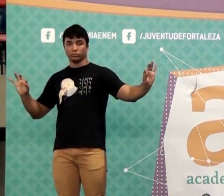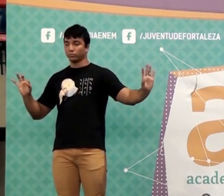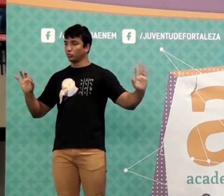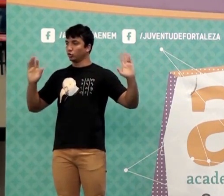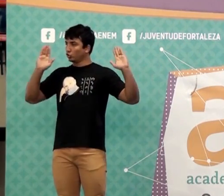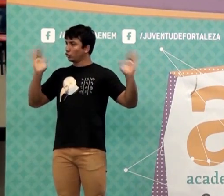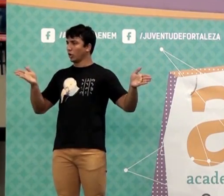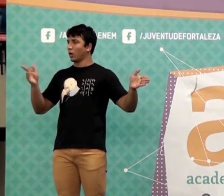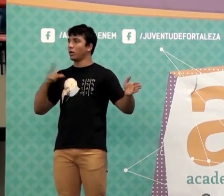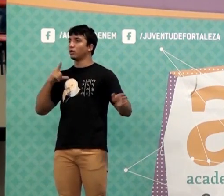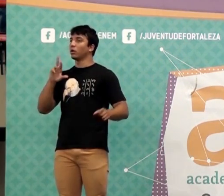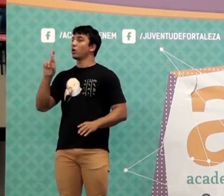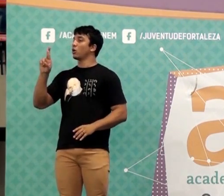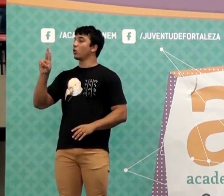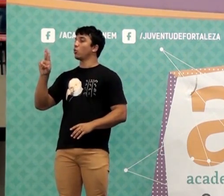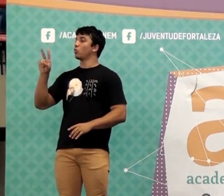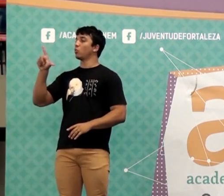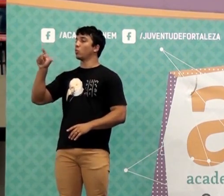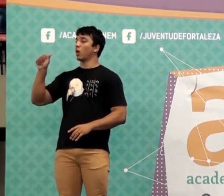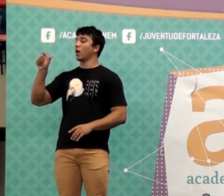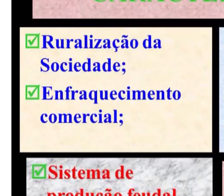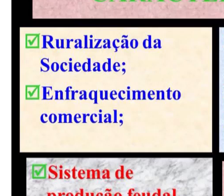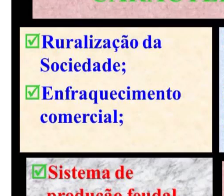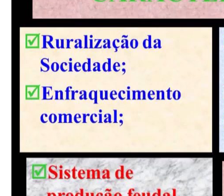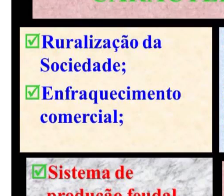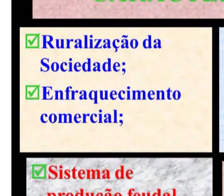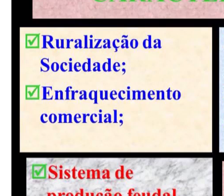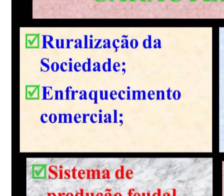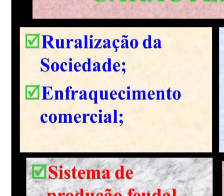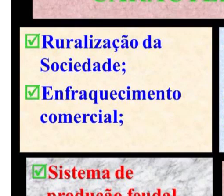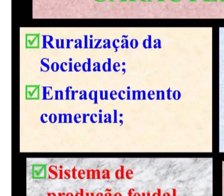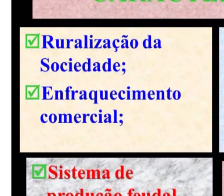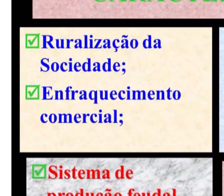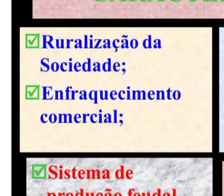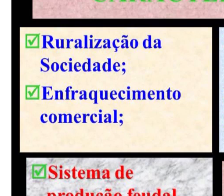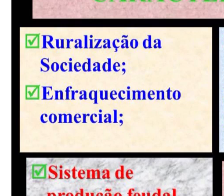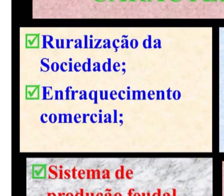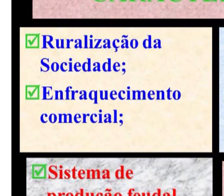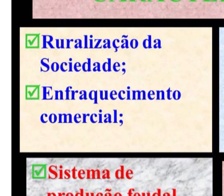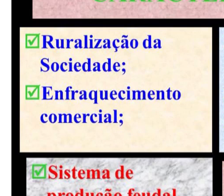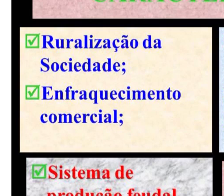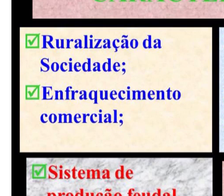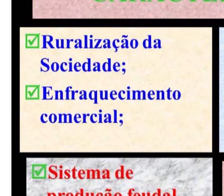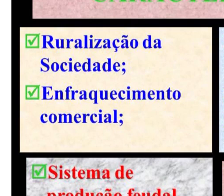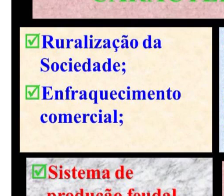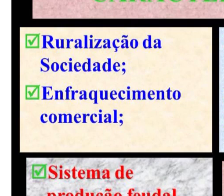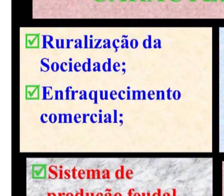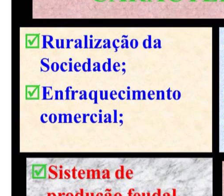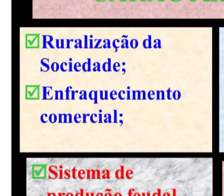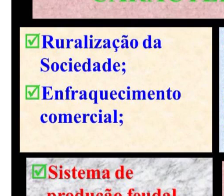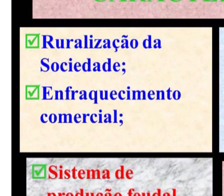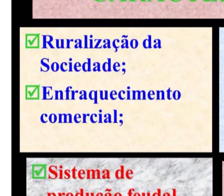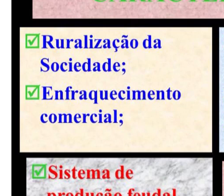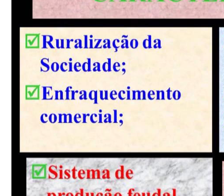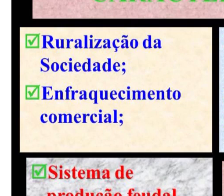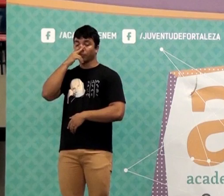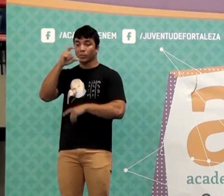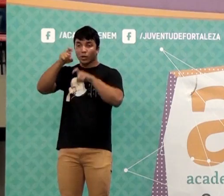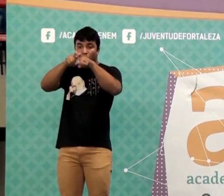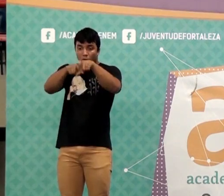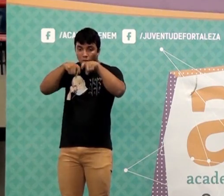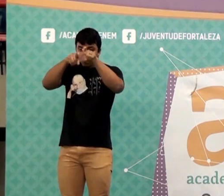uma ruralização, ó, tá ali no primeira característica, ó, ruralização da sociedade. A gente veio para o meio rural.